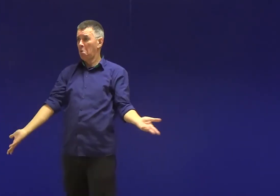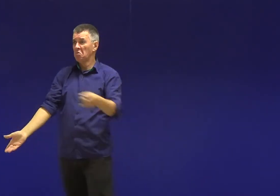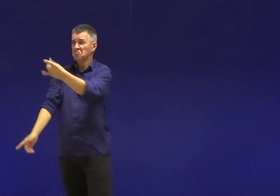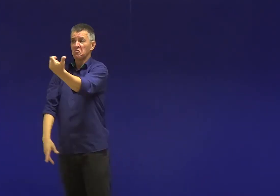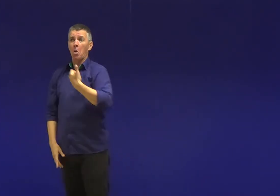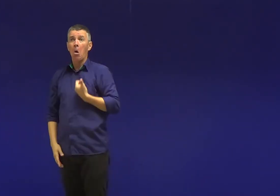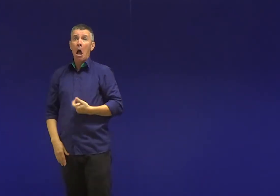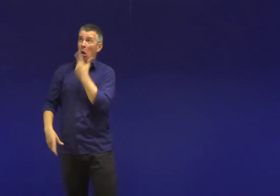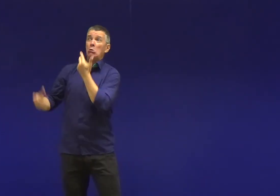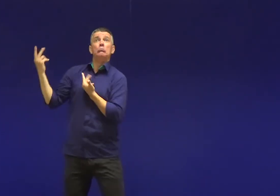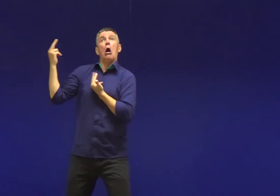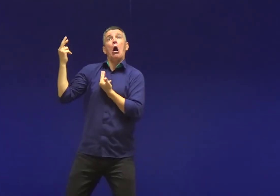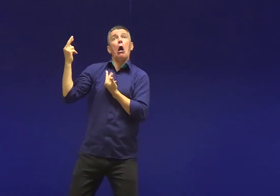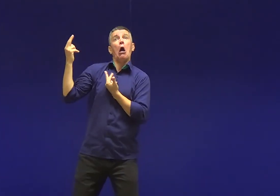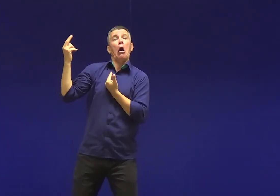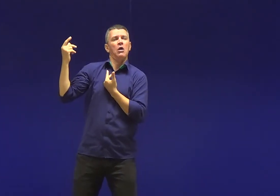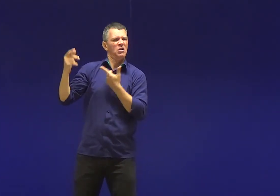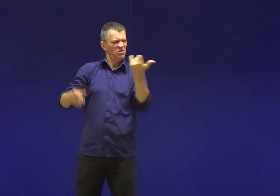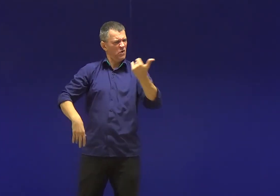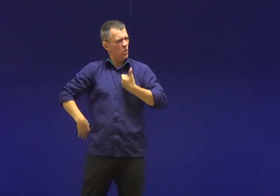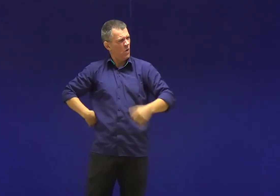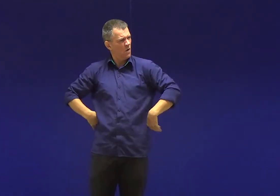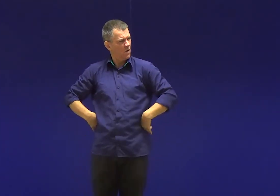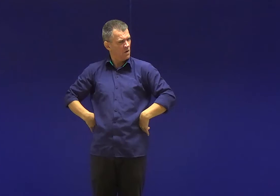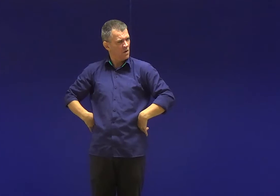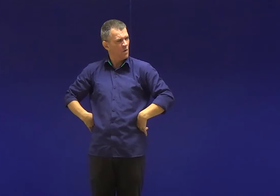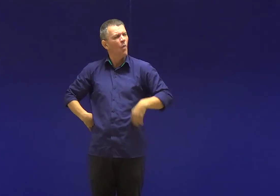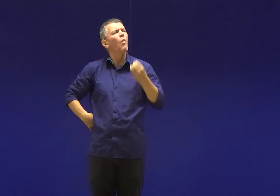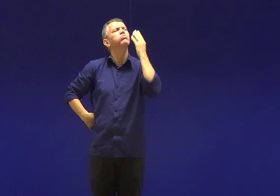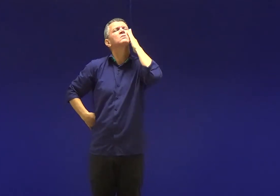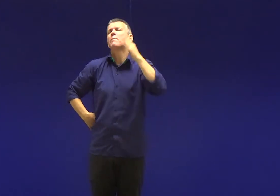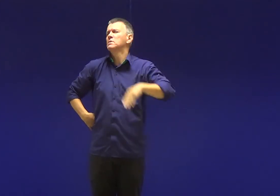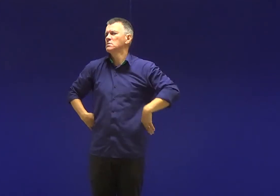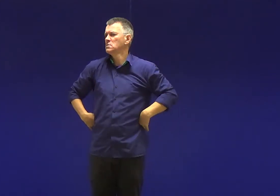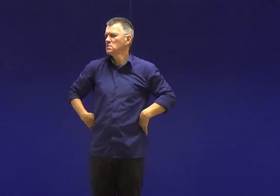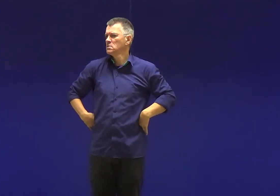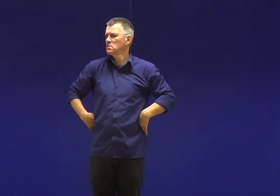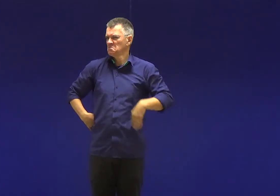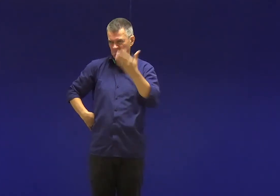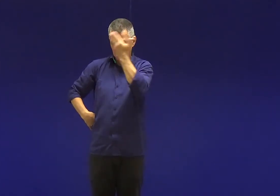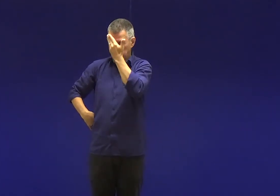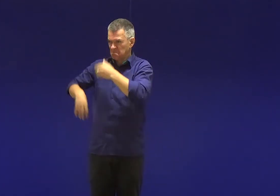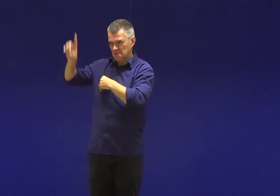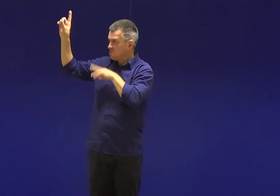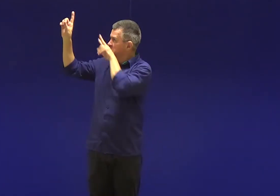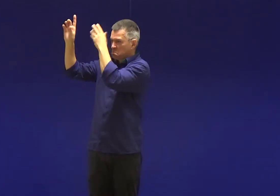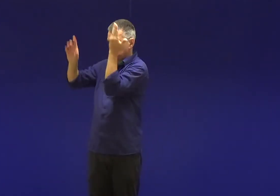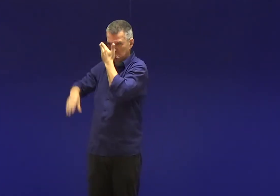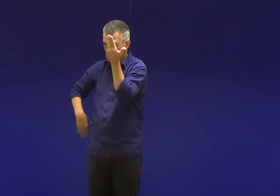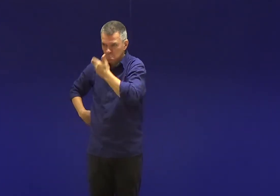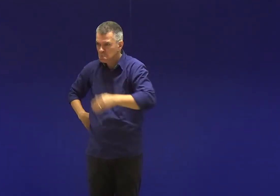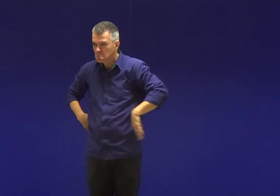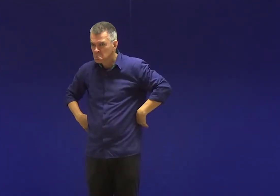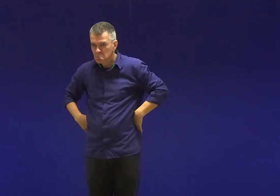Ué, por que você me fala? Não, nós somos iguais a Deus, somos semelhantes a Deus. Como é que você sabe disso? Você já viu